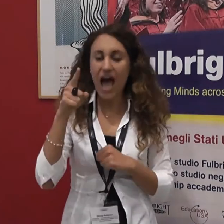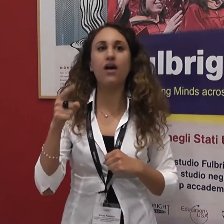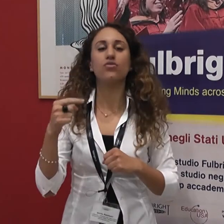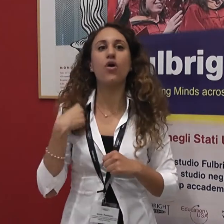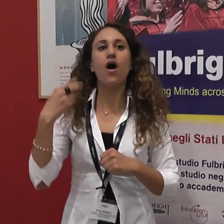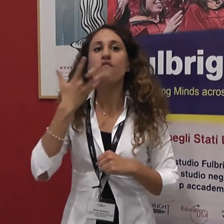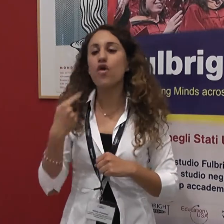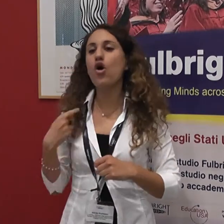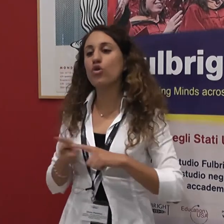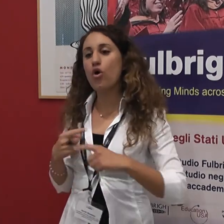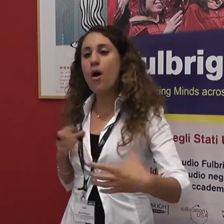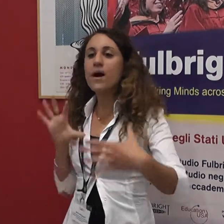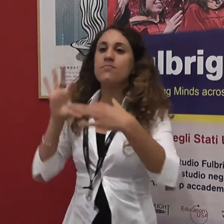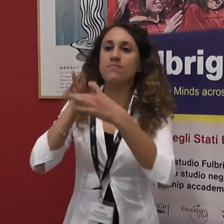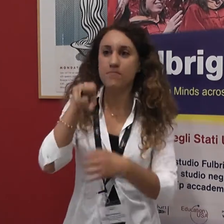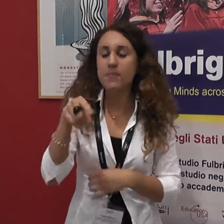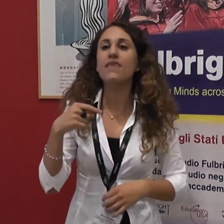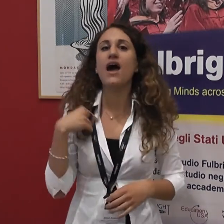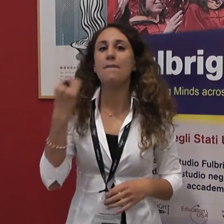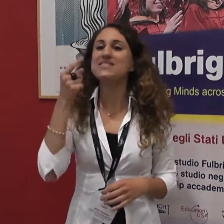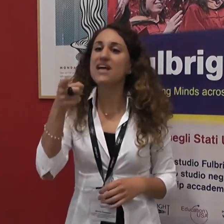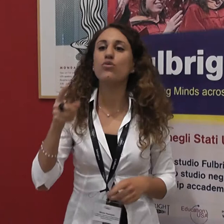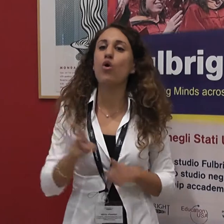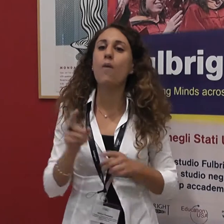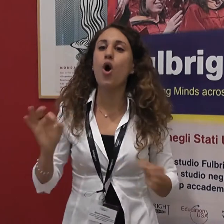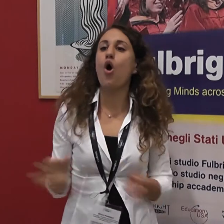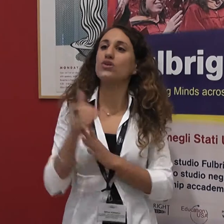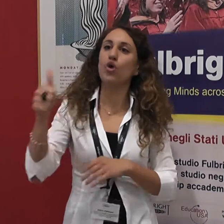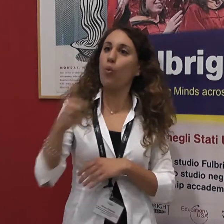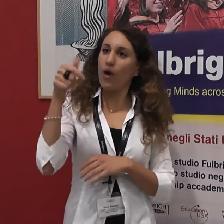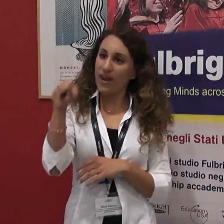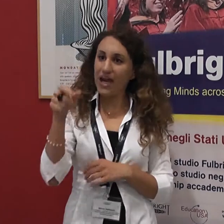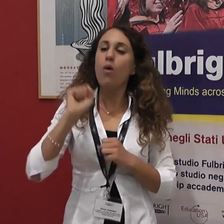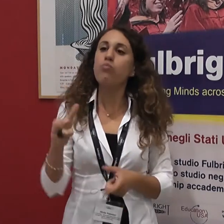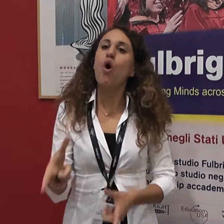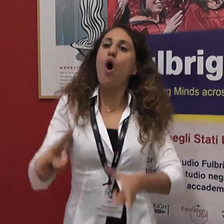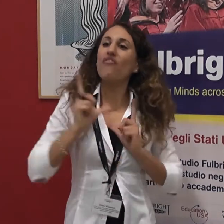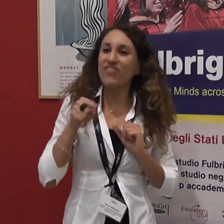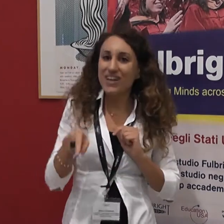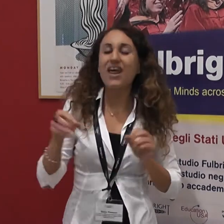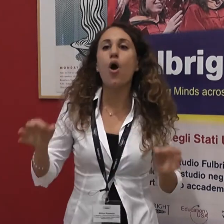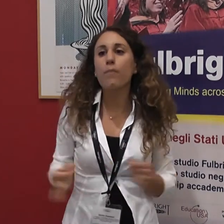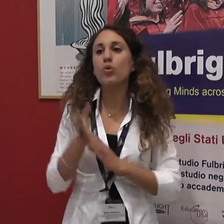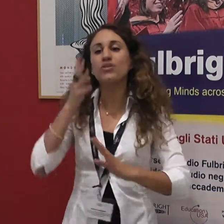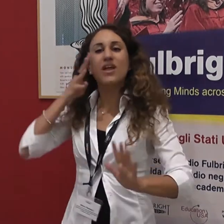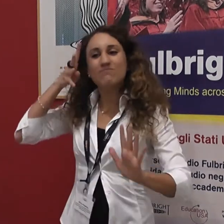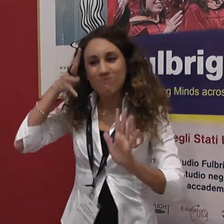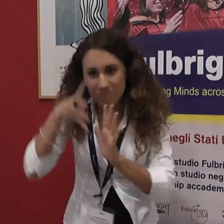mia esperienza, potessi partecipare a un programma in America